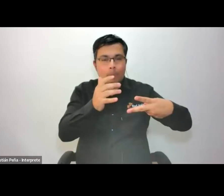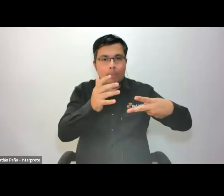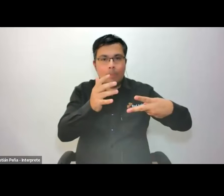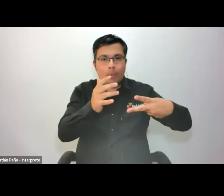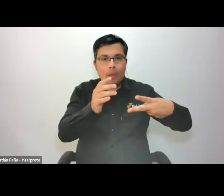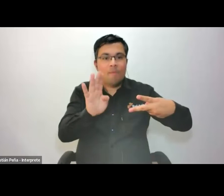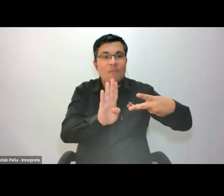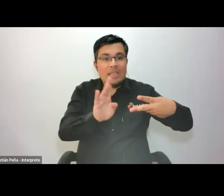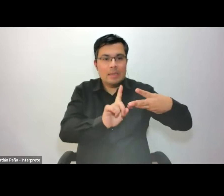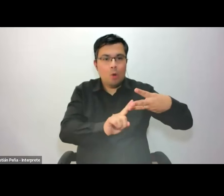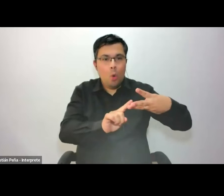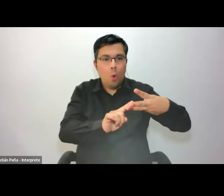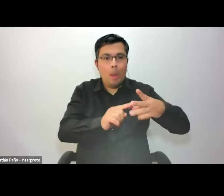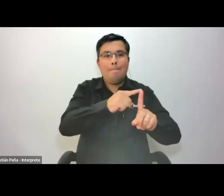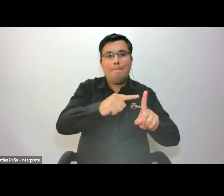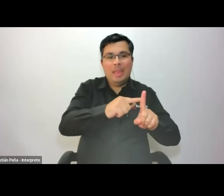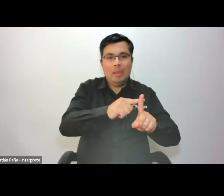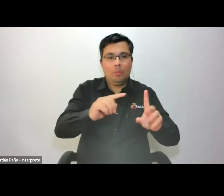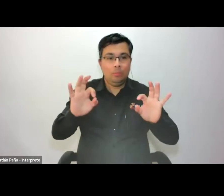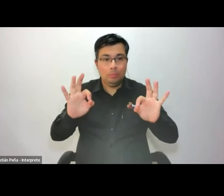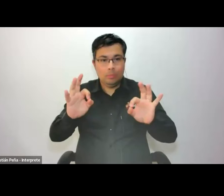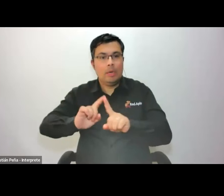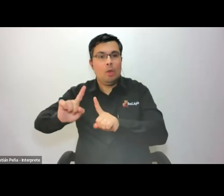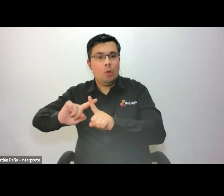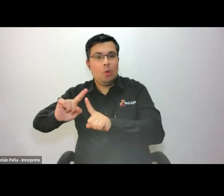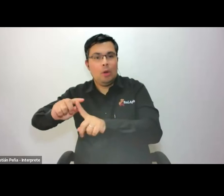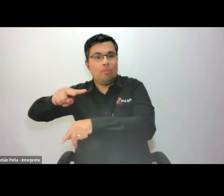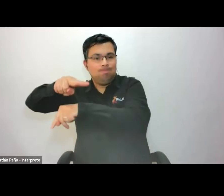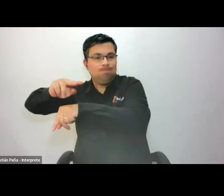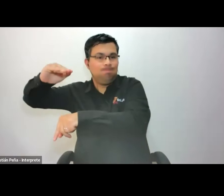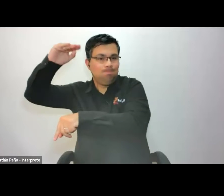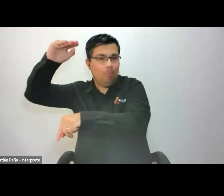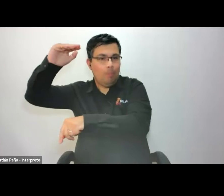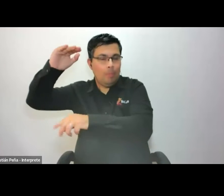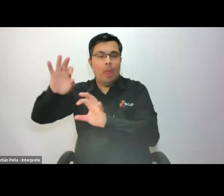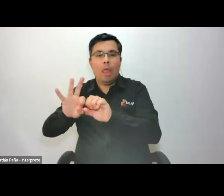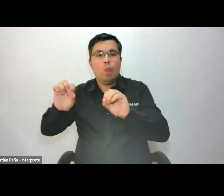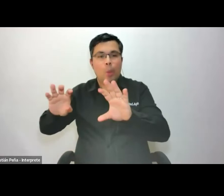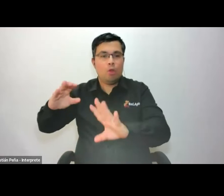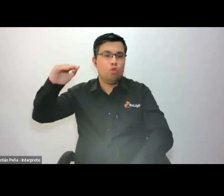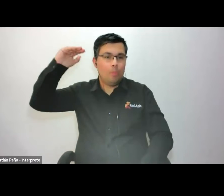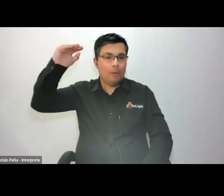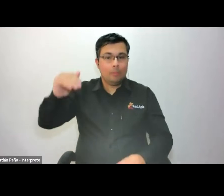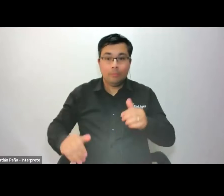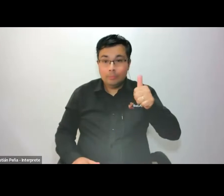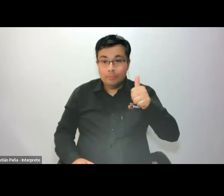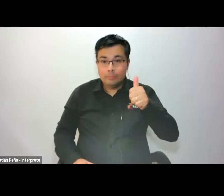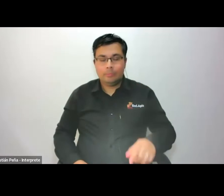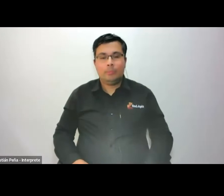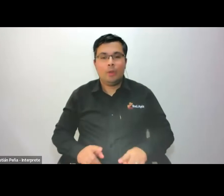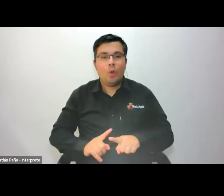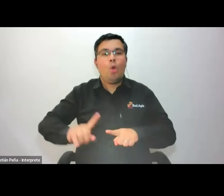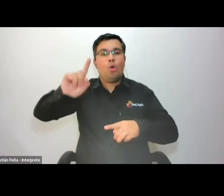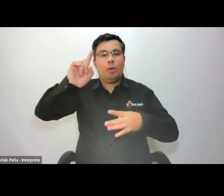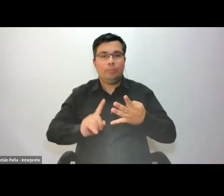Marcela, ¿verdad? Que también acá en el chat ha aparecido, Marcela, esta pregunta. ¿Qué